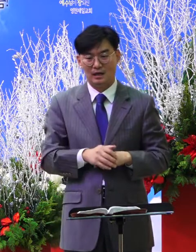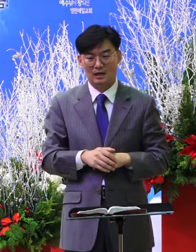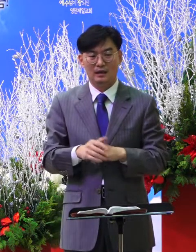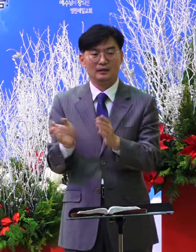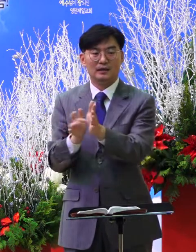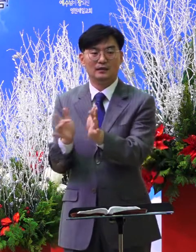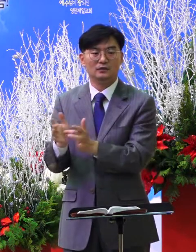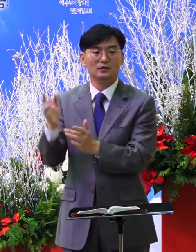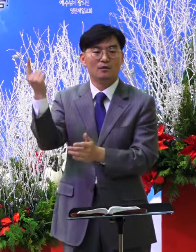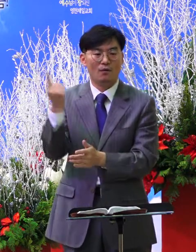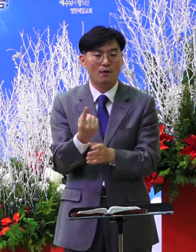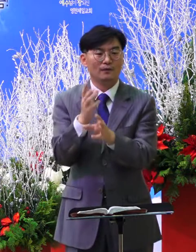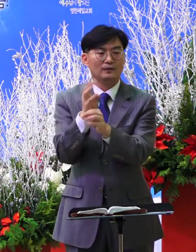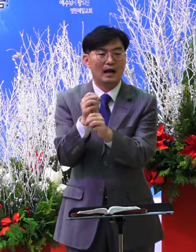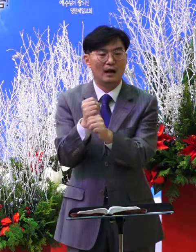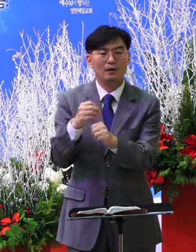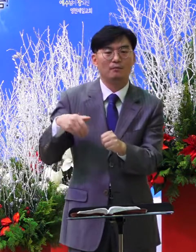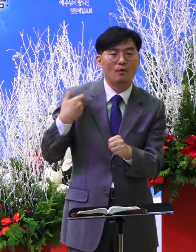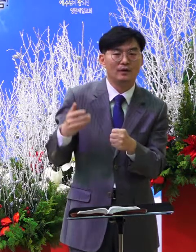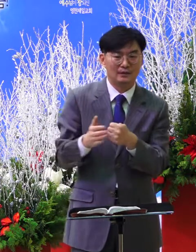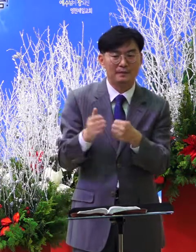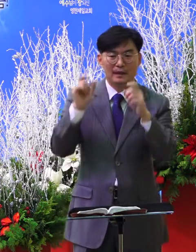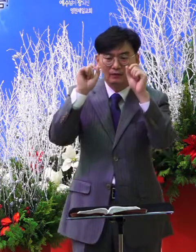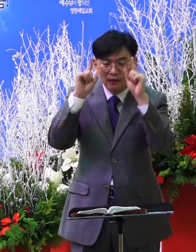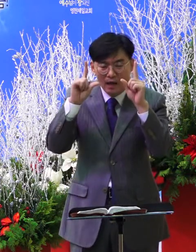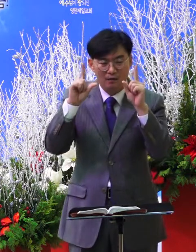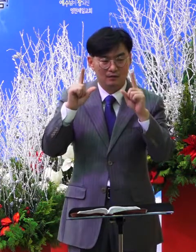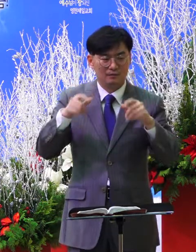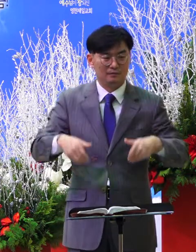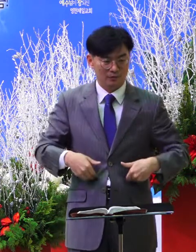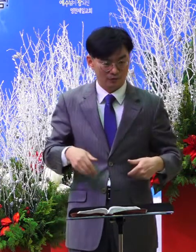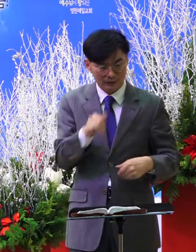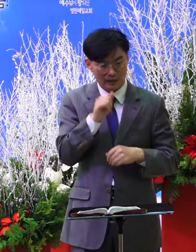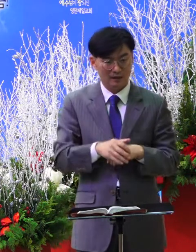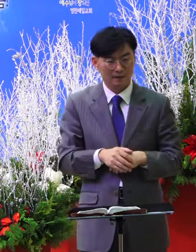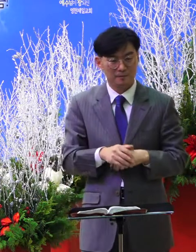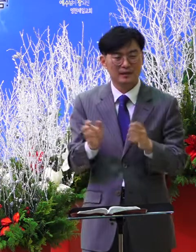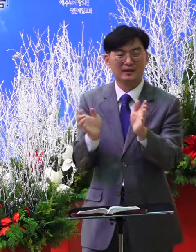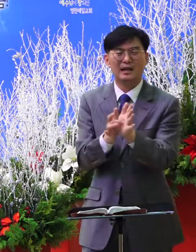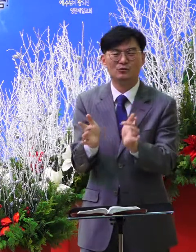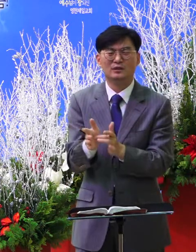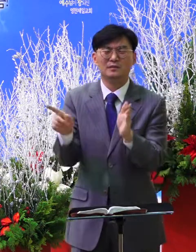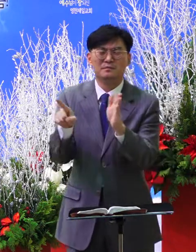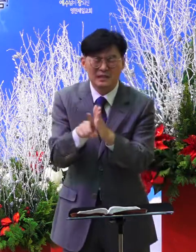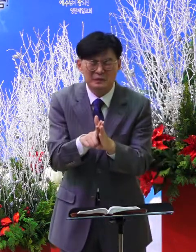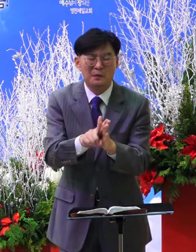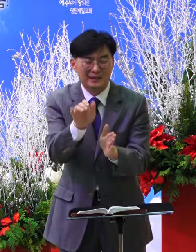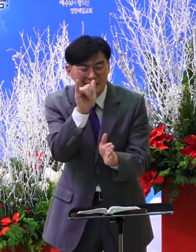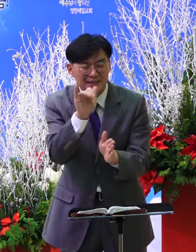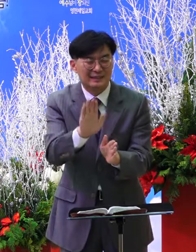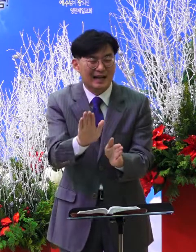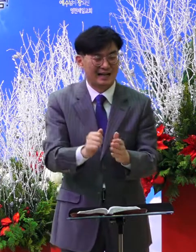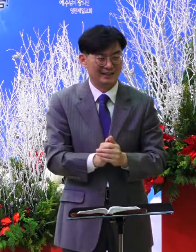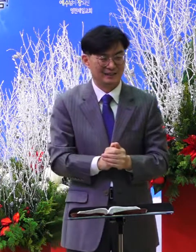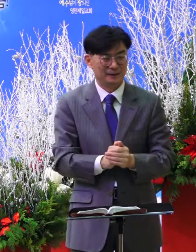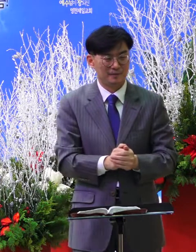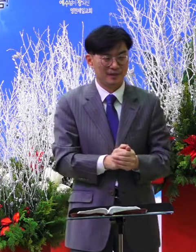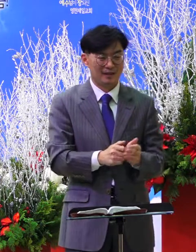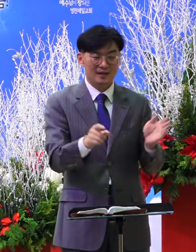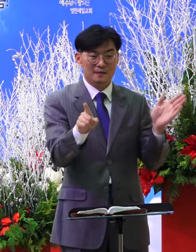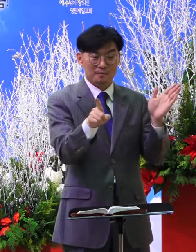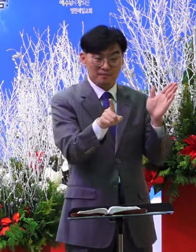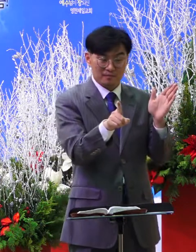그 때를 알지 못하느니라. 깨어 있으라. 여러분, 이 말이 믿지 않는 사람들에게 하신 말씀이